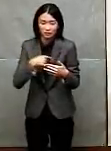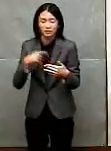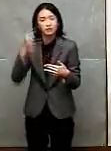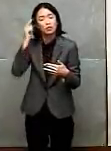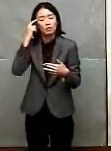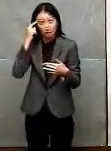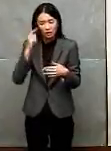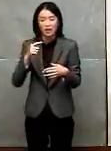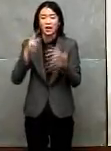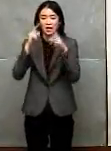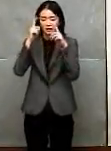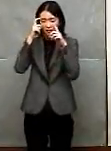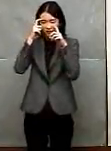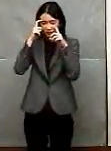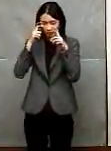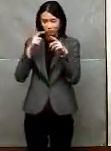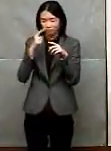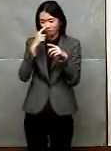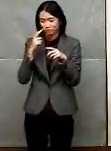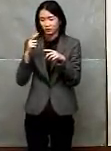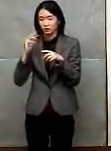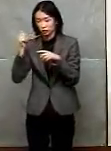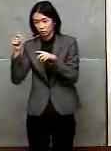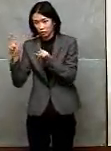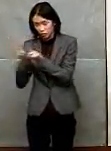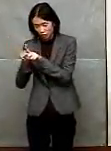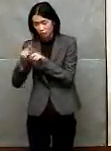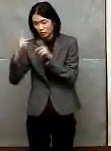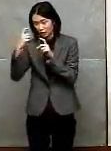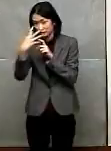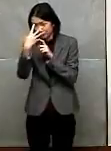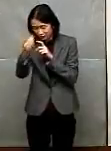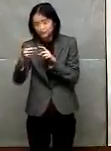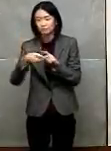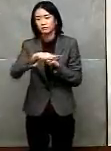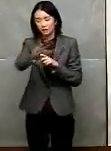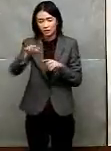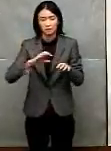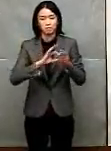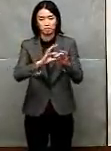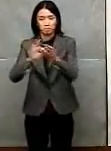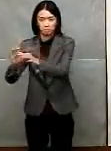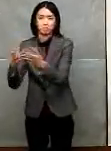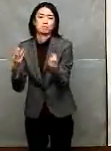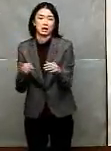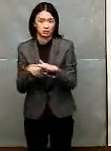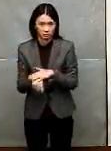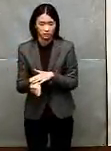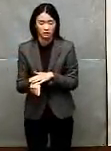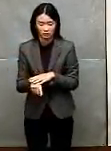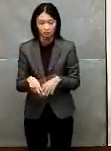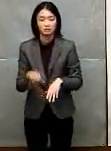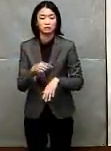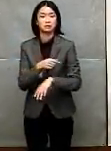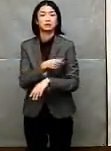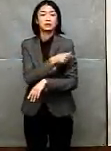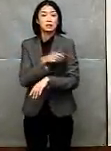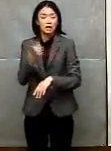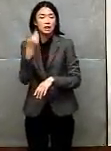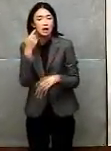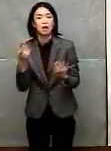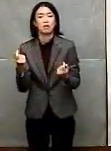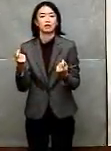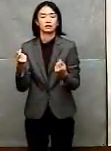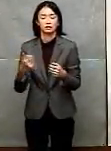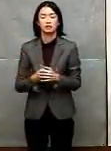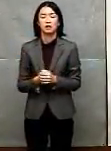、お知らせしたものであります。 はい、分かりました。こういう形で与